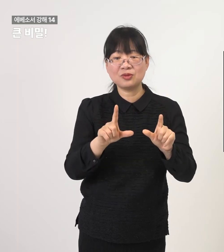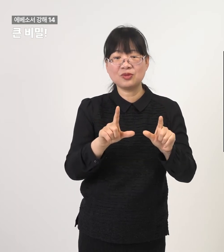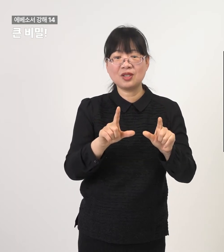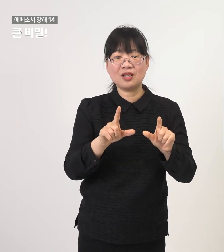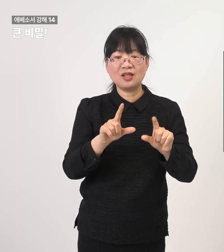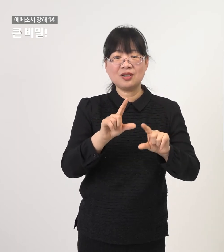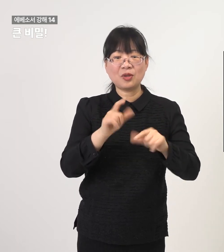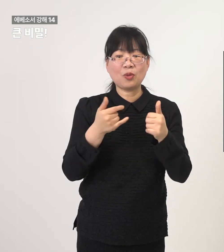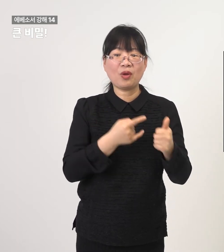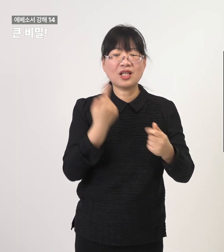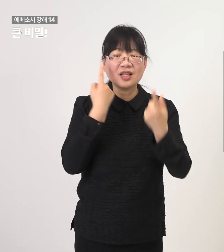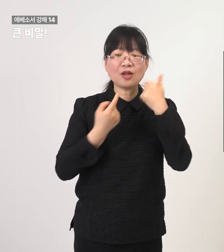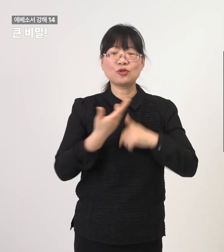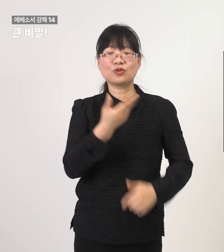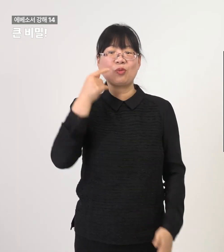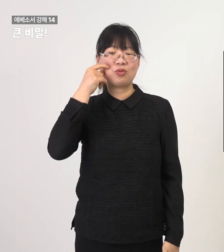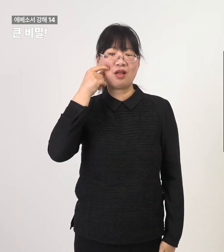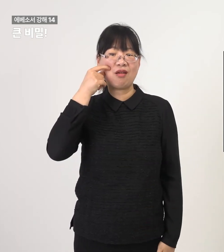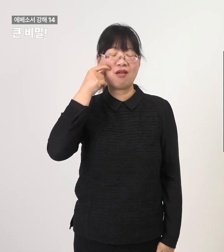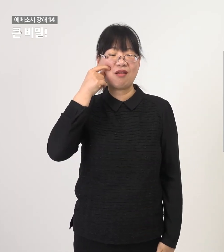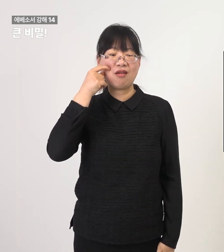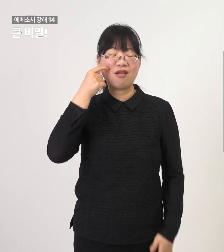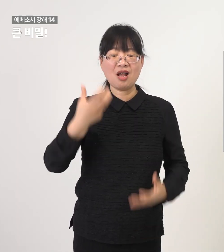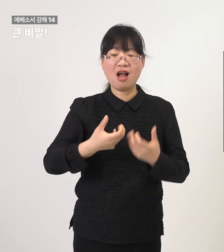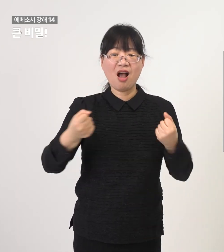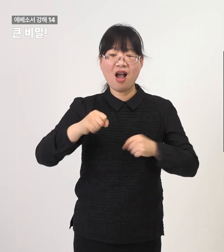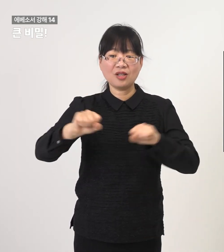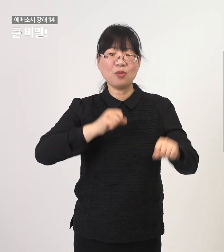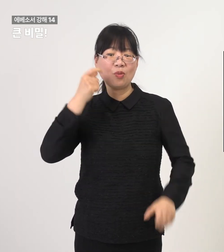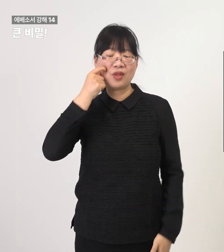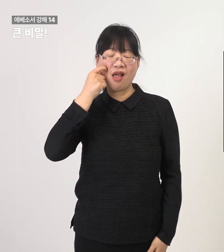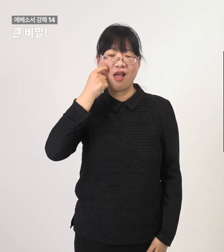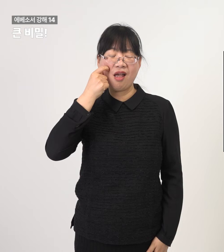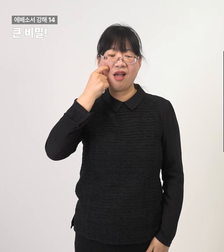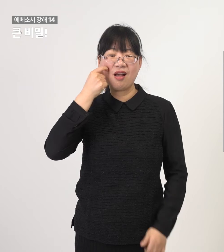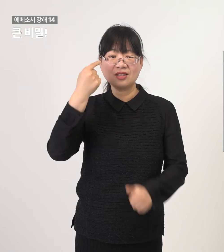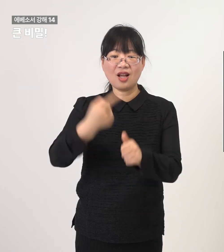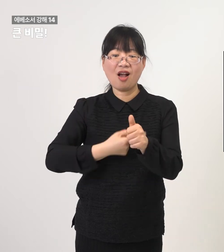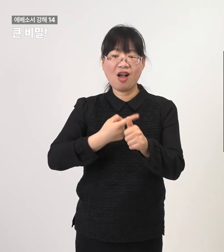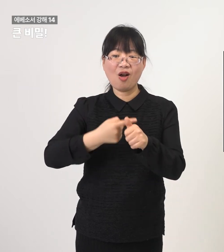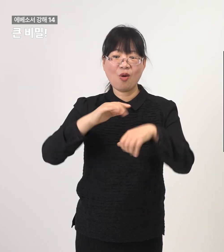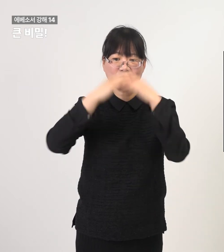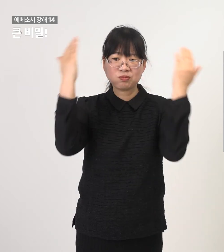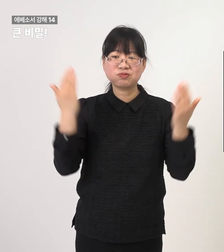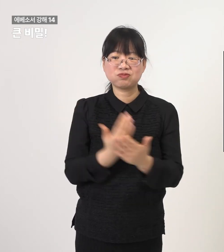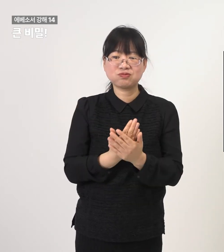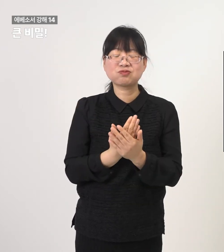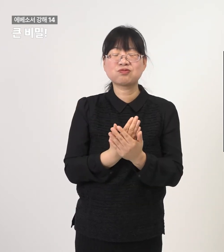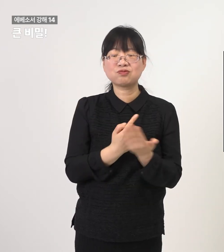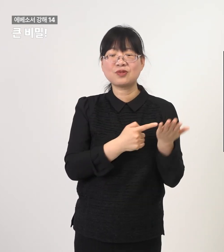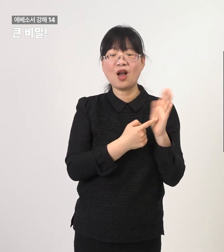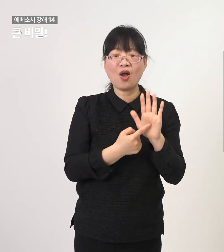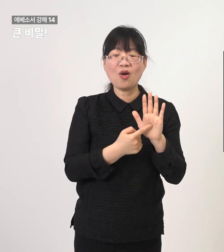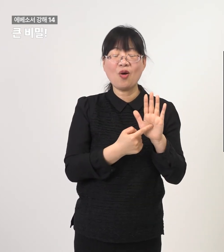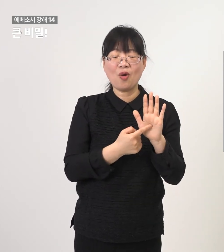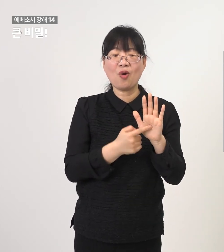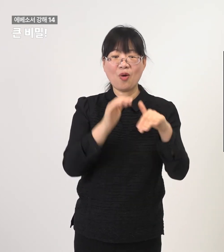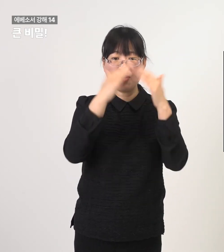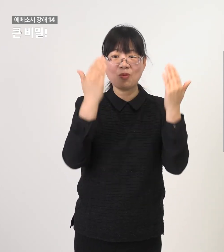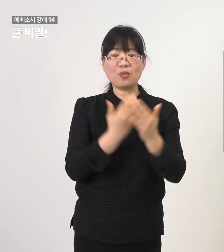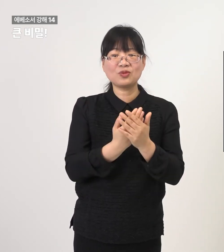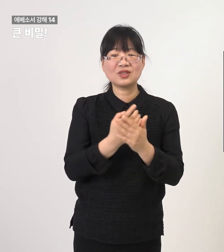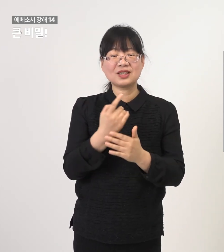거예요? 그럴 수 없죠. 자동 반사적으로 모든 기능이 다